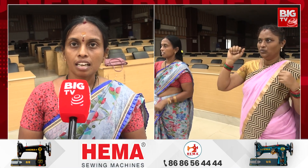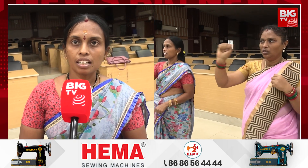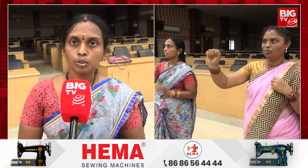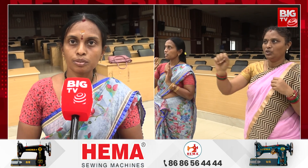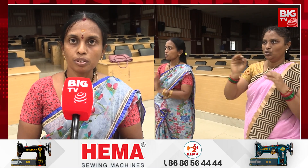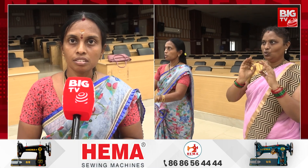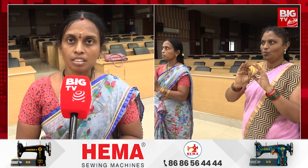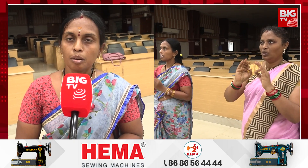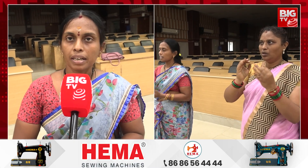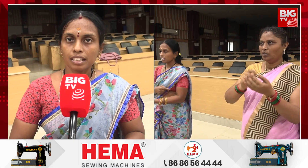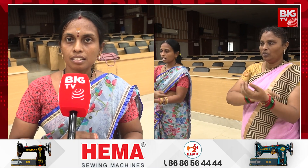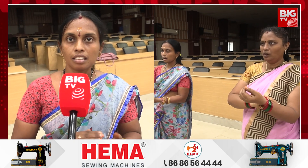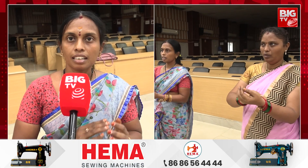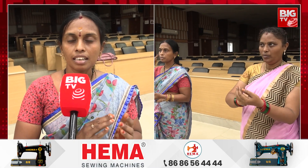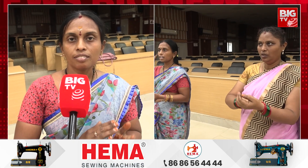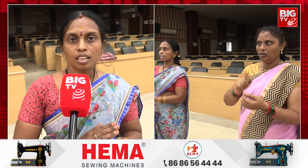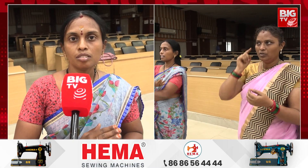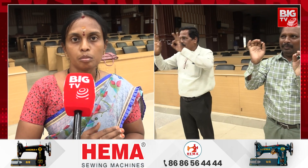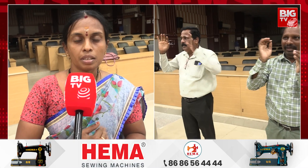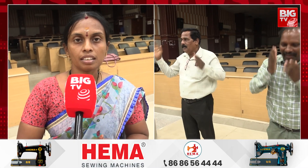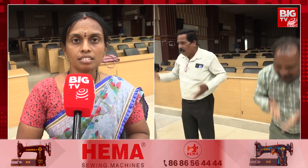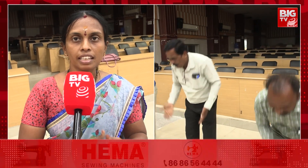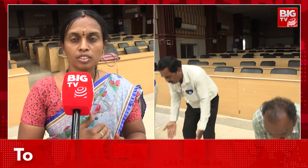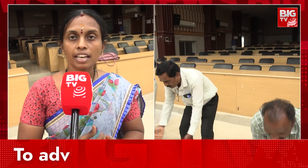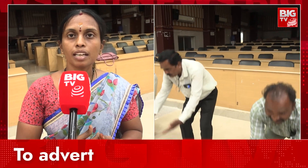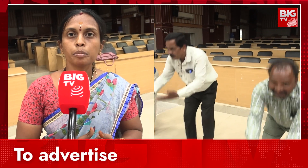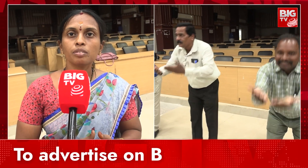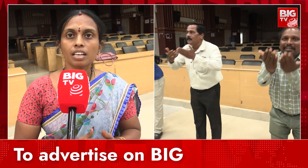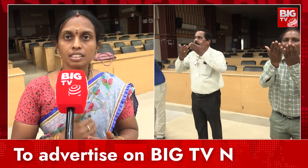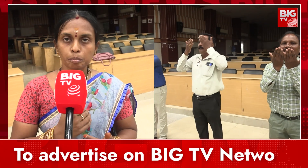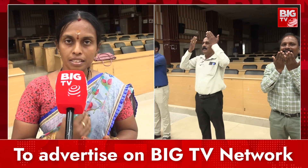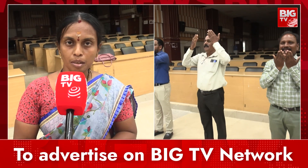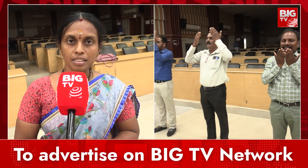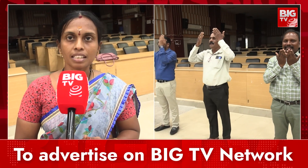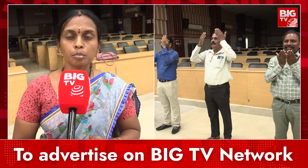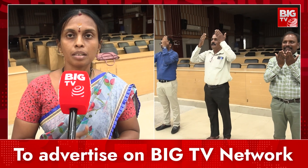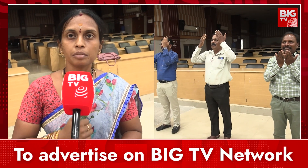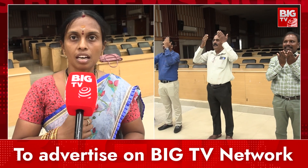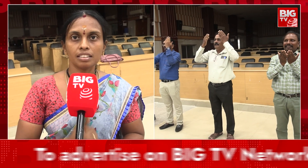ఇది చాలా యూజ్ఫుల్. మనకు అట్లాంటి వాళ్ళు మనకు ఎదురైనప్పుడు